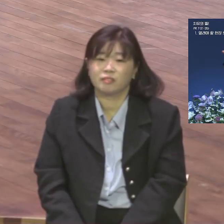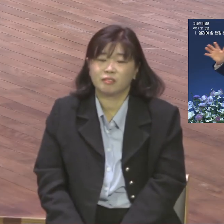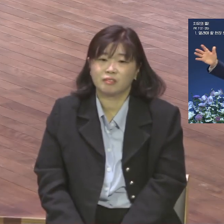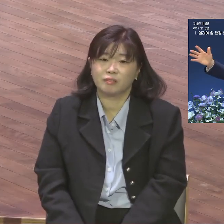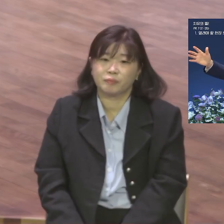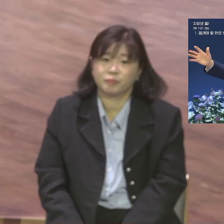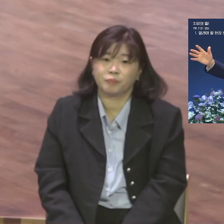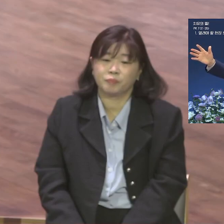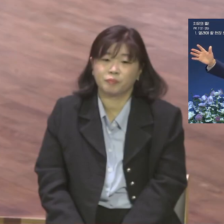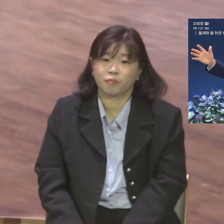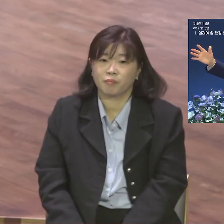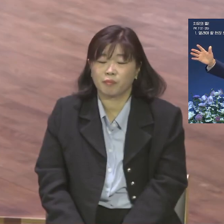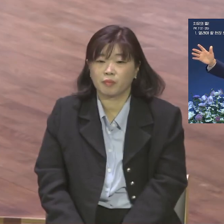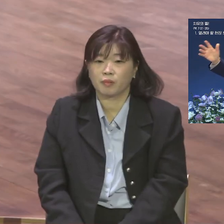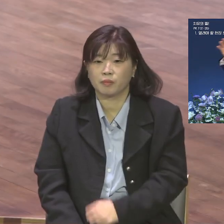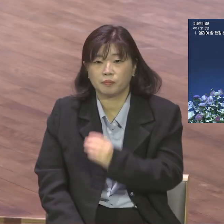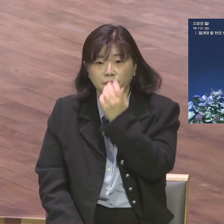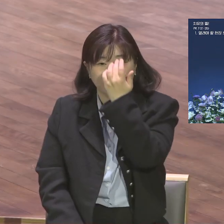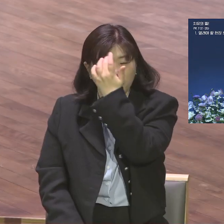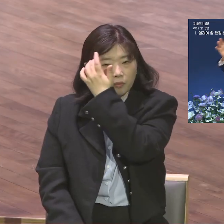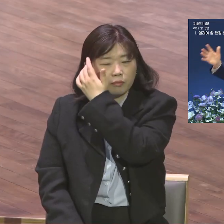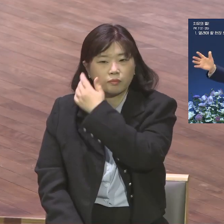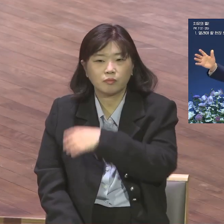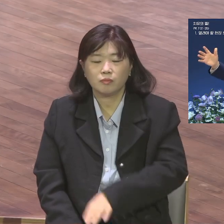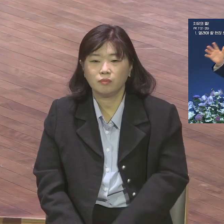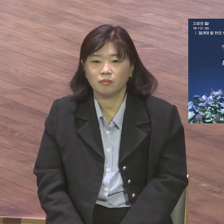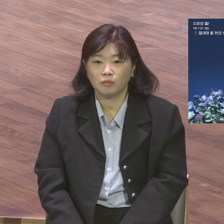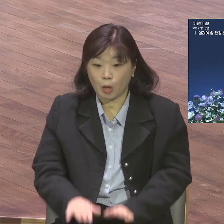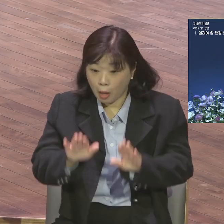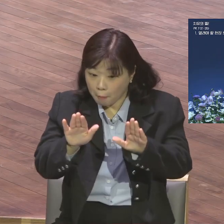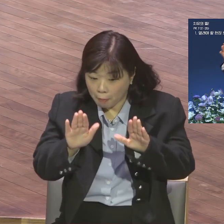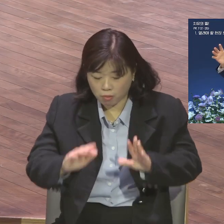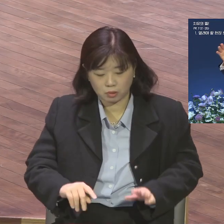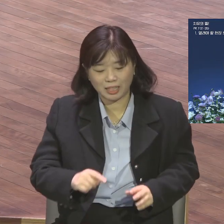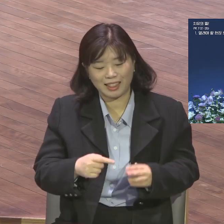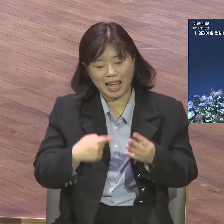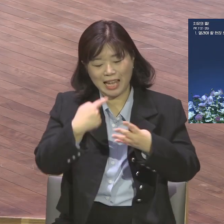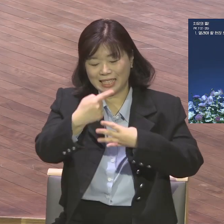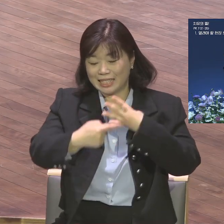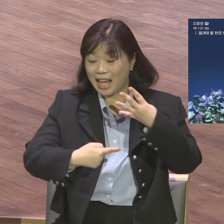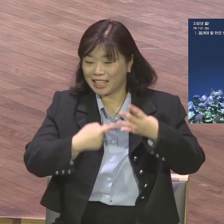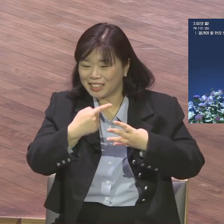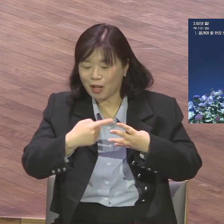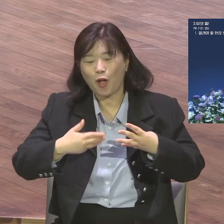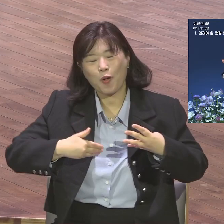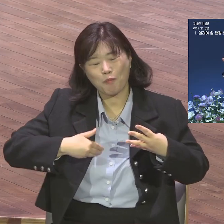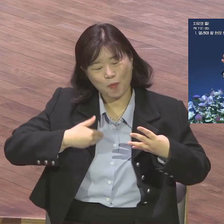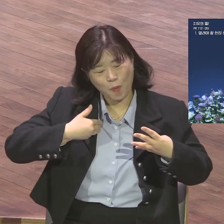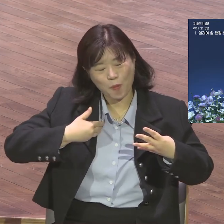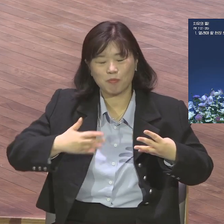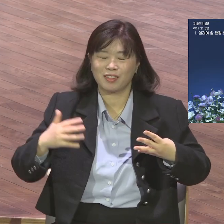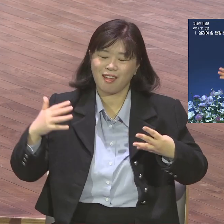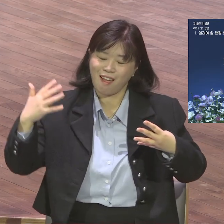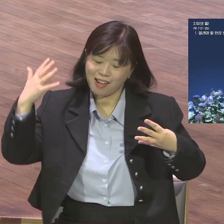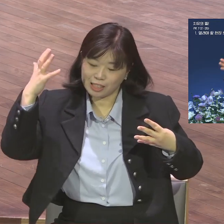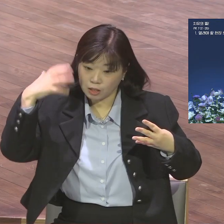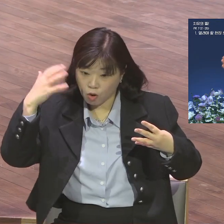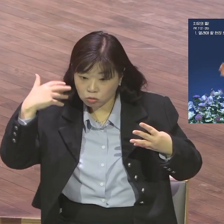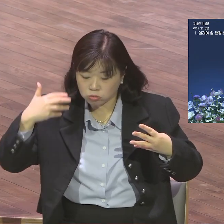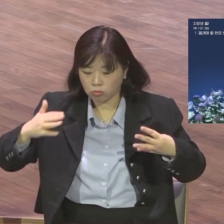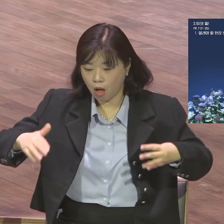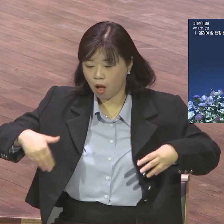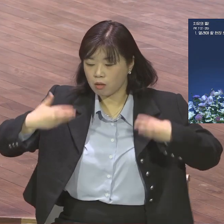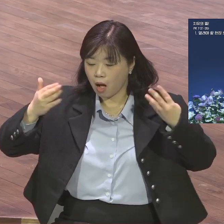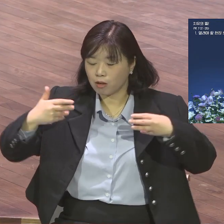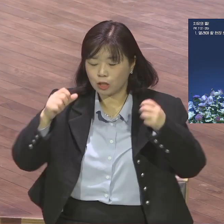세상의 모든 일반 섭리, 자연만 봐도 봄, 여름, 가을, 겨울, 아침, 저녁, 낮, 이